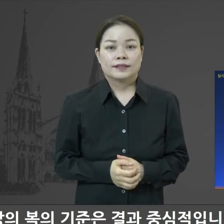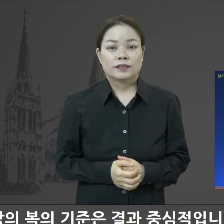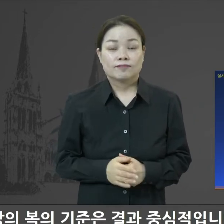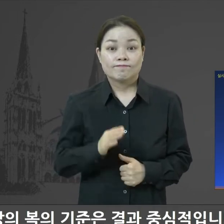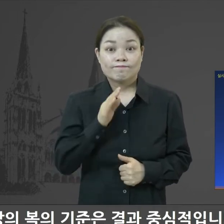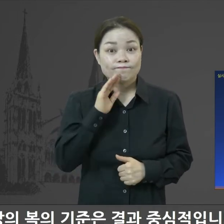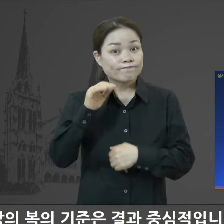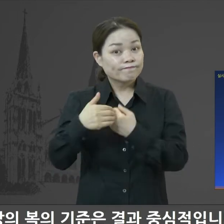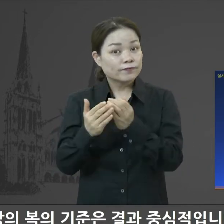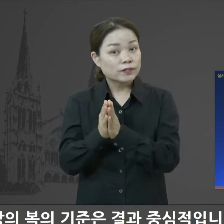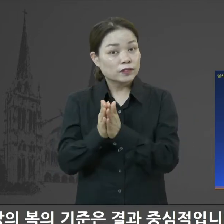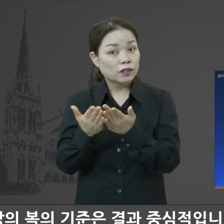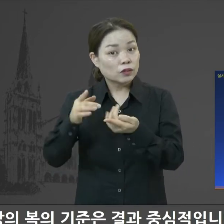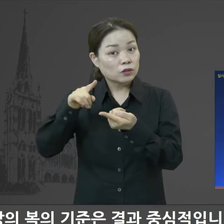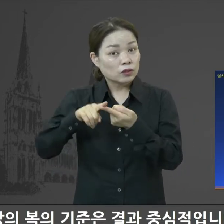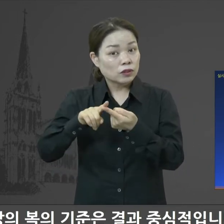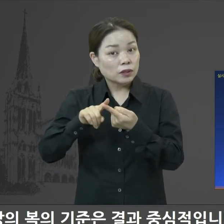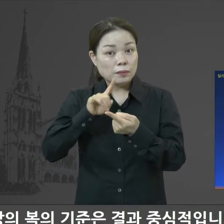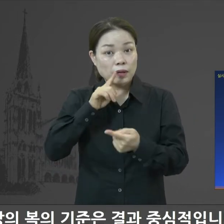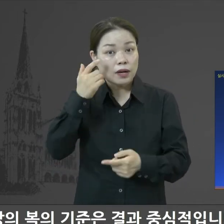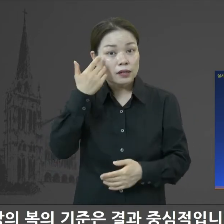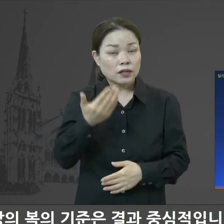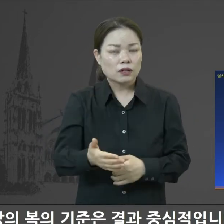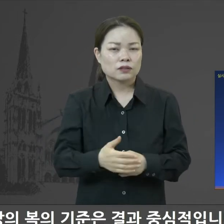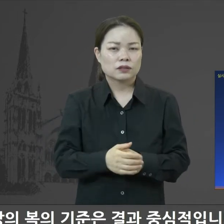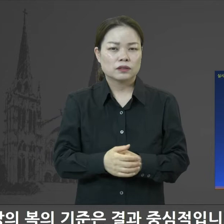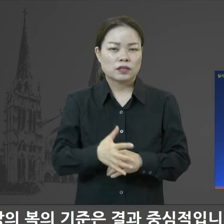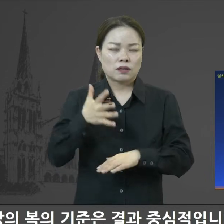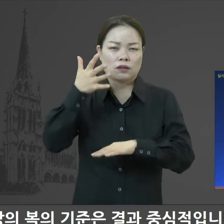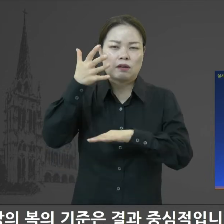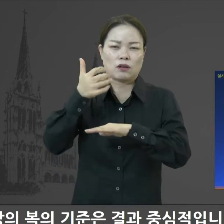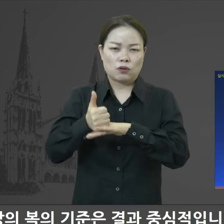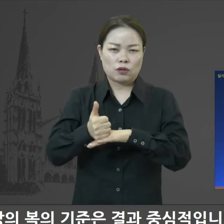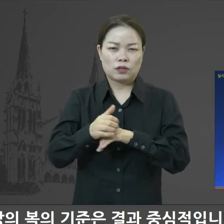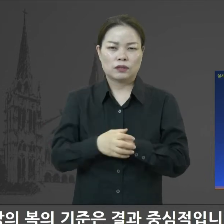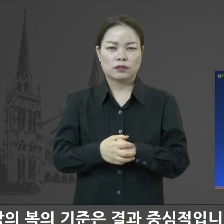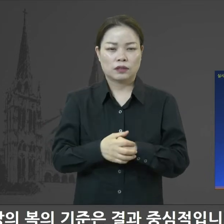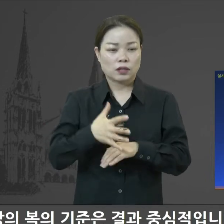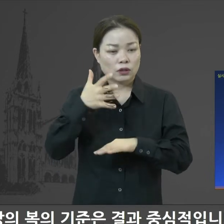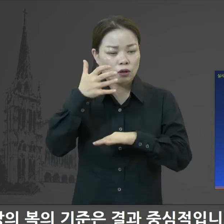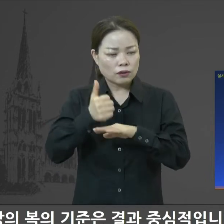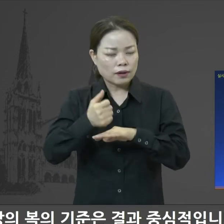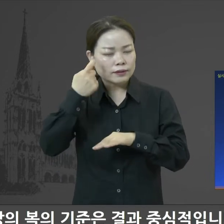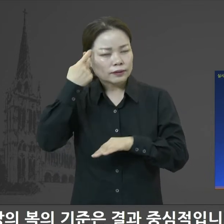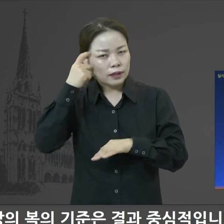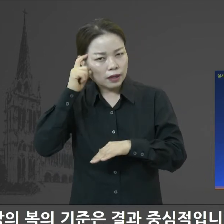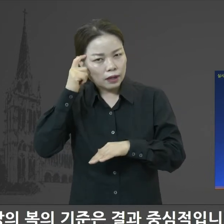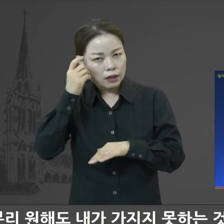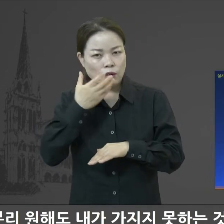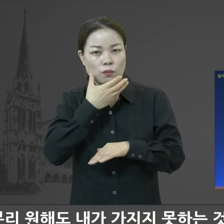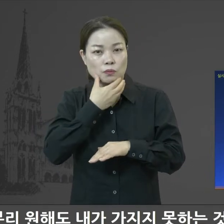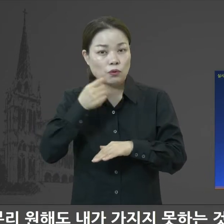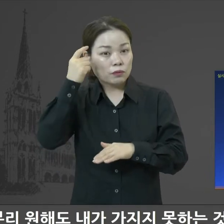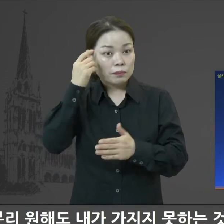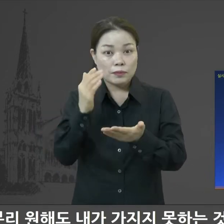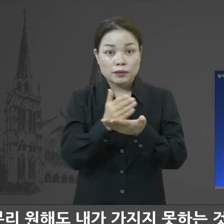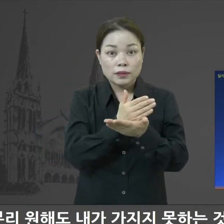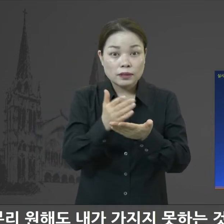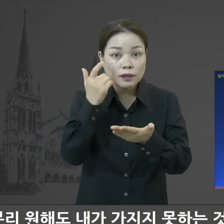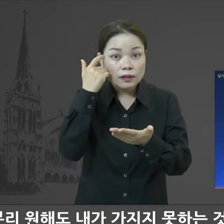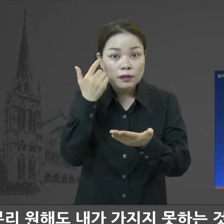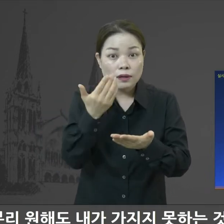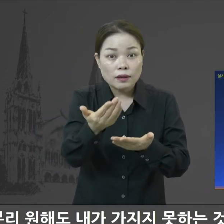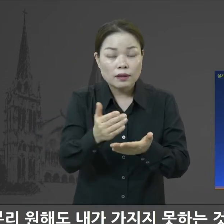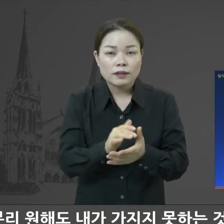과연 성경도 그렇게 얘기를 할까요? 성경도 결과적으로 결과를 놓고만 복을 판단할까요?